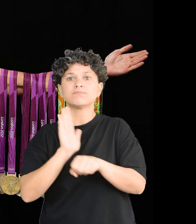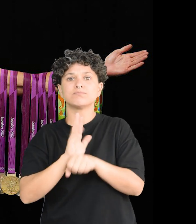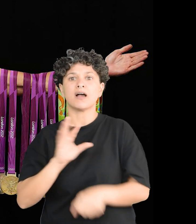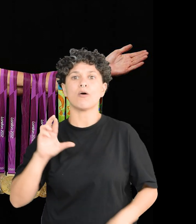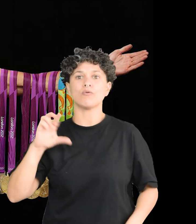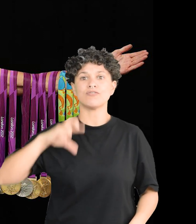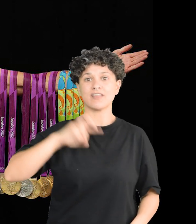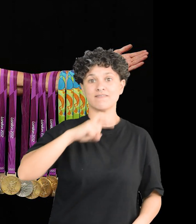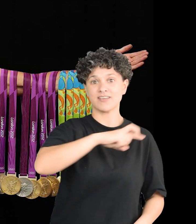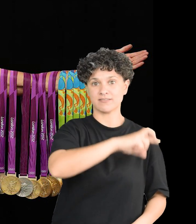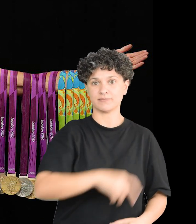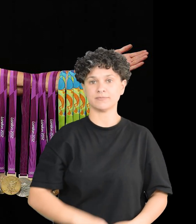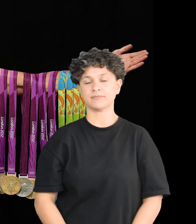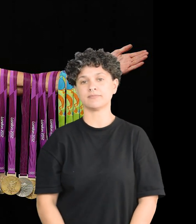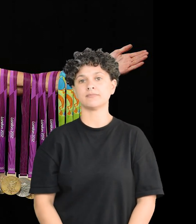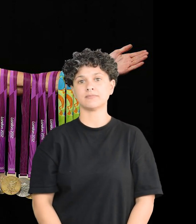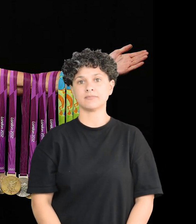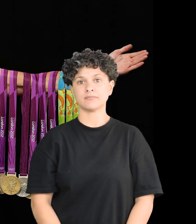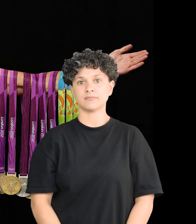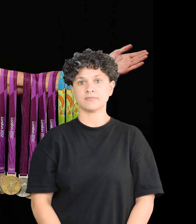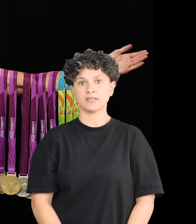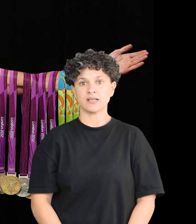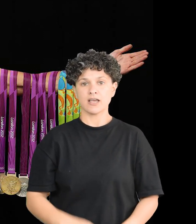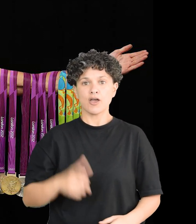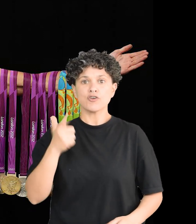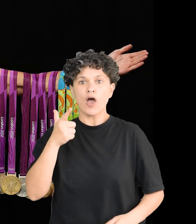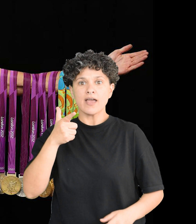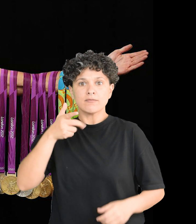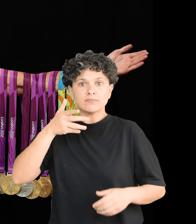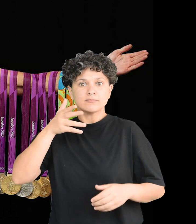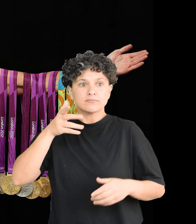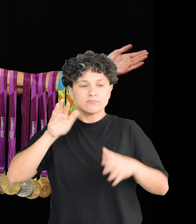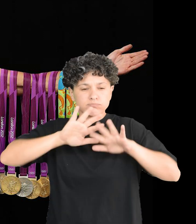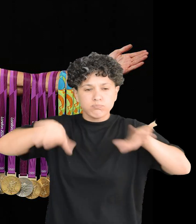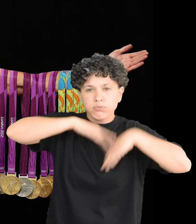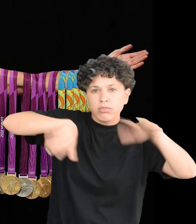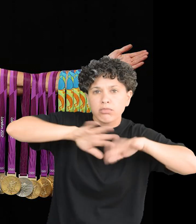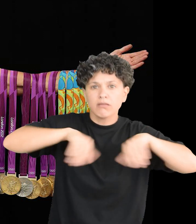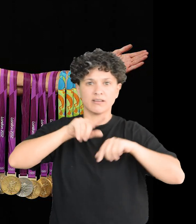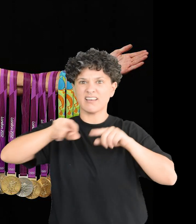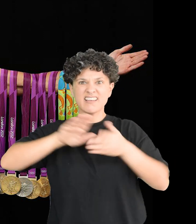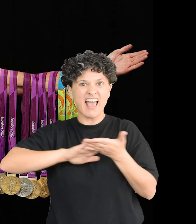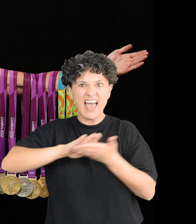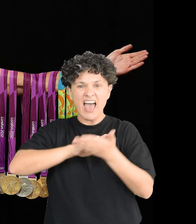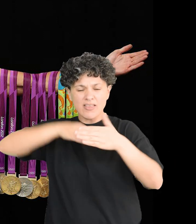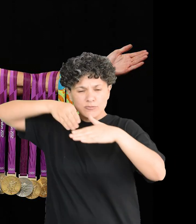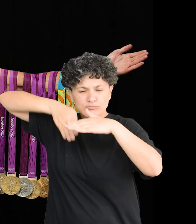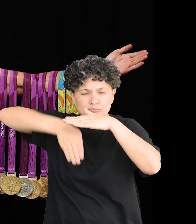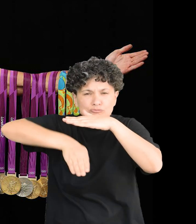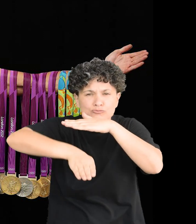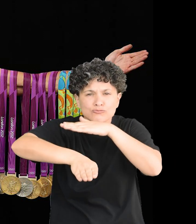un delfín se deslizaba sin ofrecer resistencia sin generar turbulencias